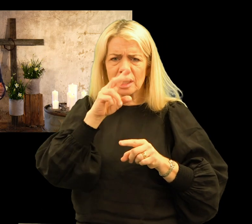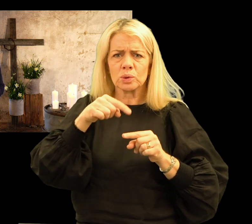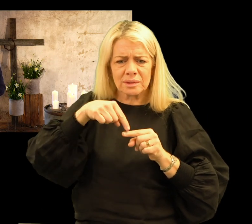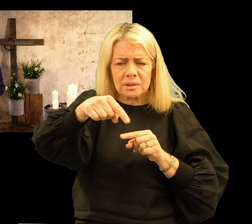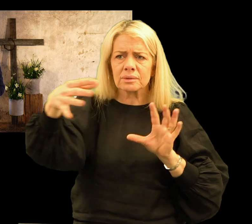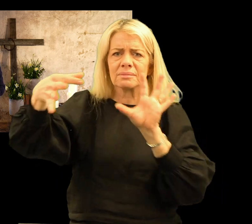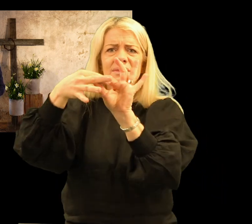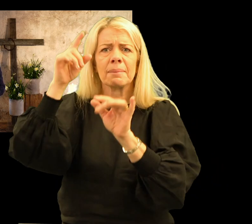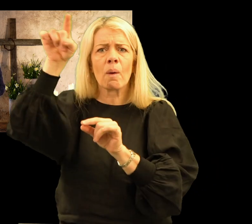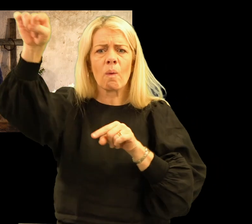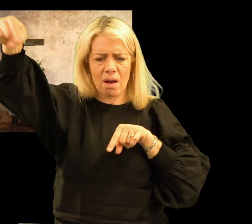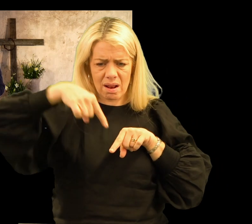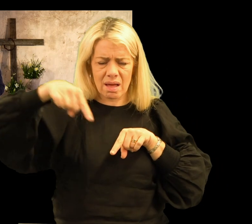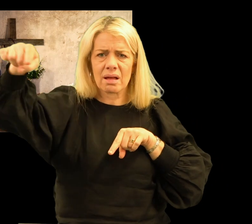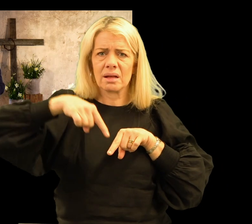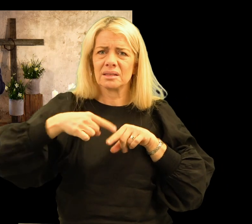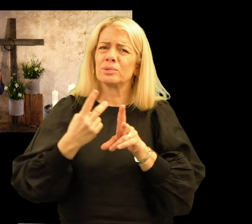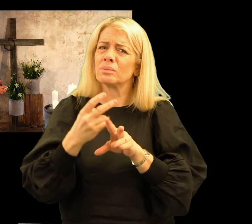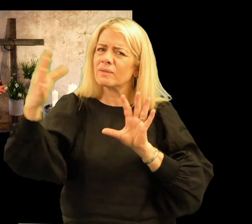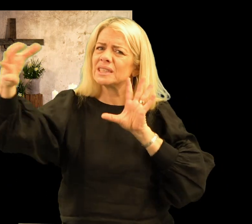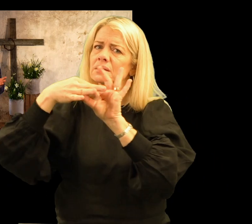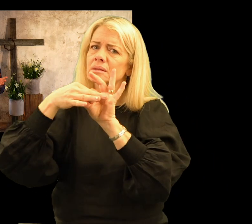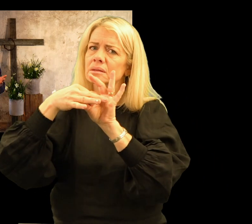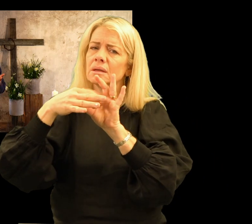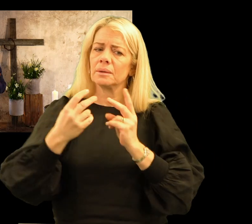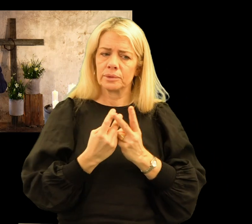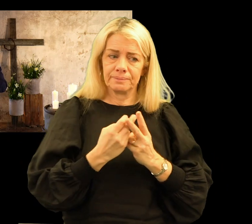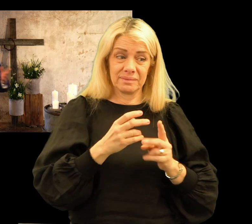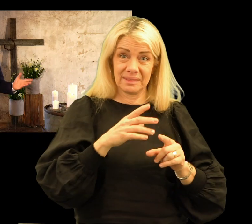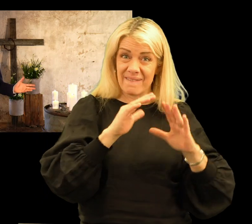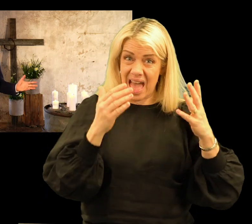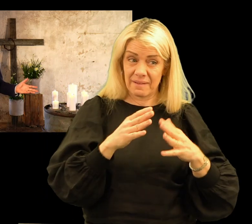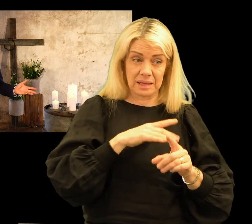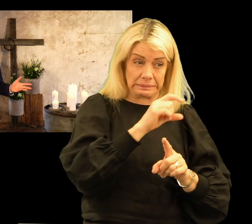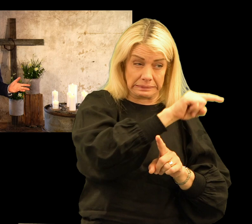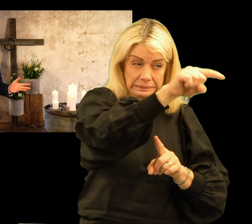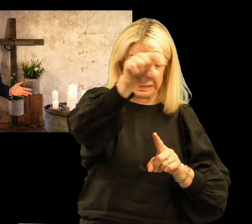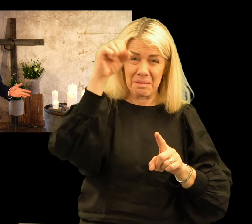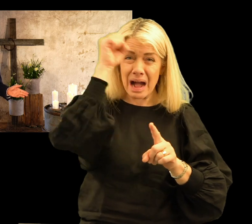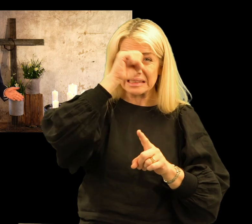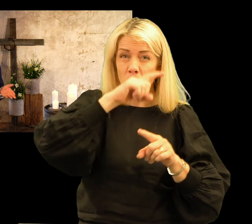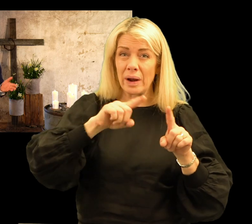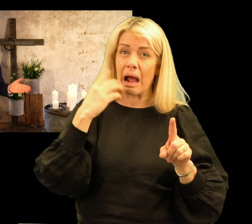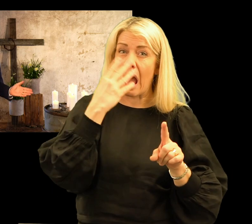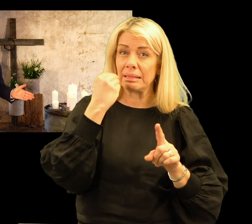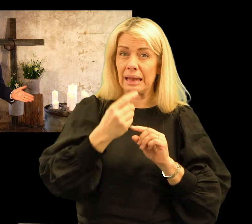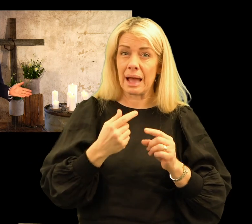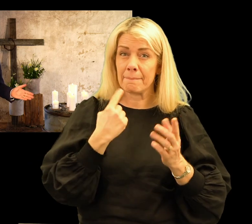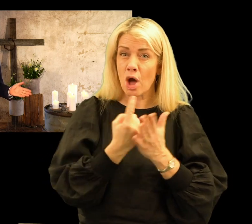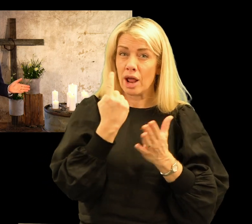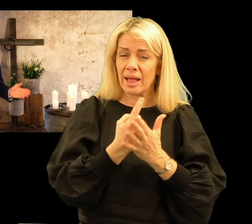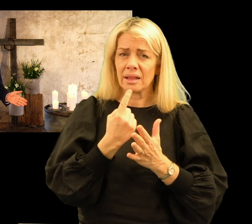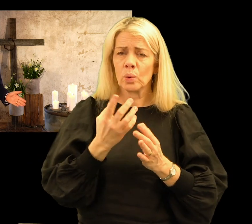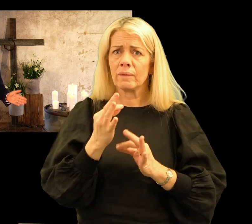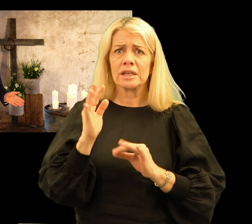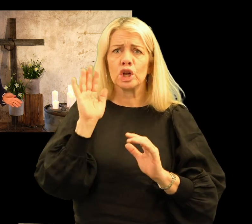måste finnas ett samband där. Så i en värld med en symfoni av andliga möjligheter och alternativ, hur vet vi